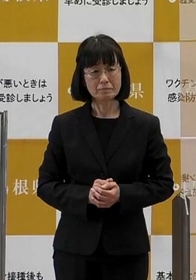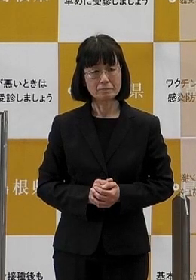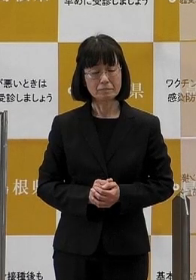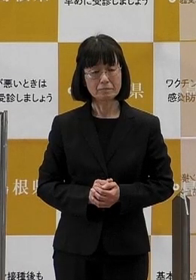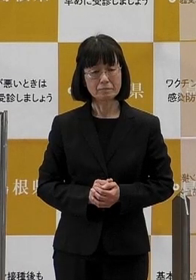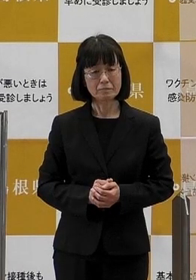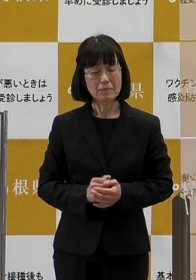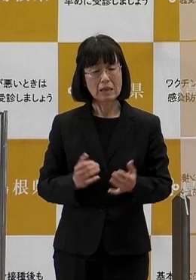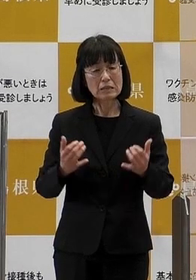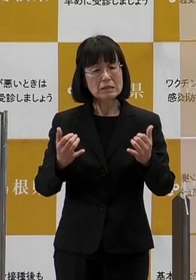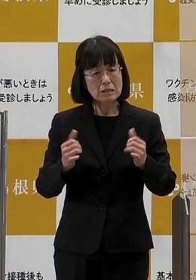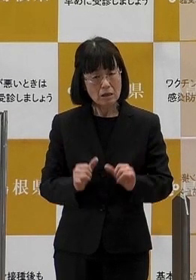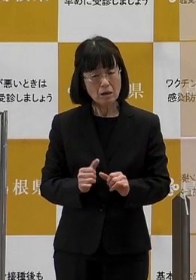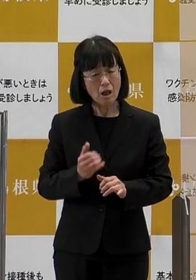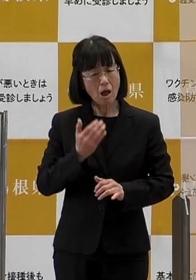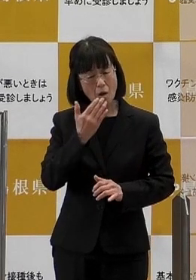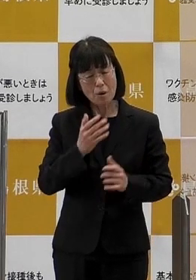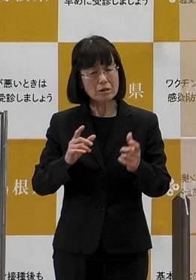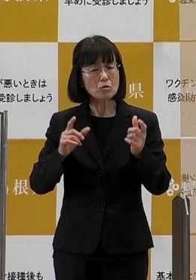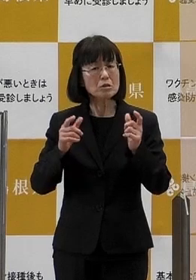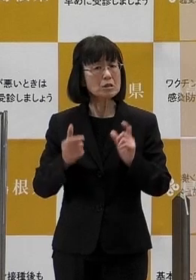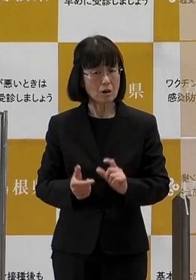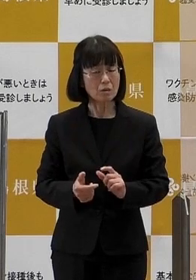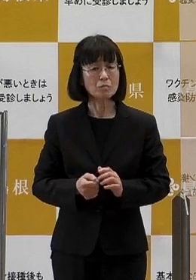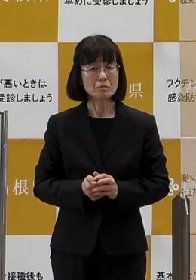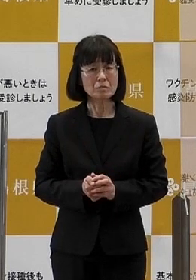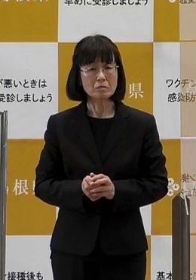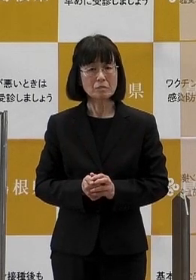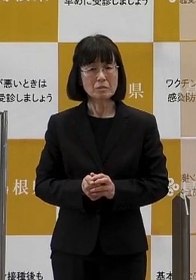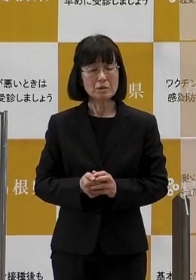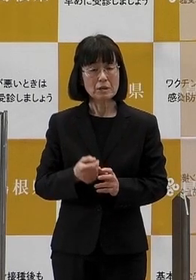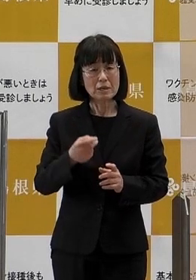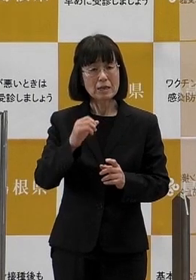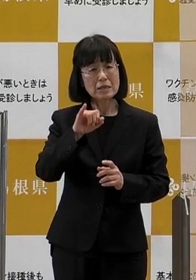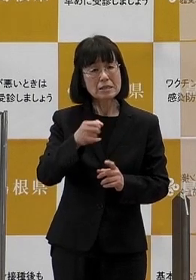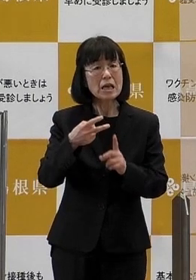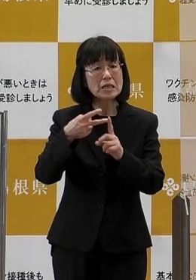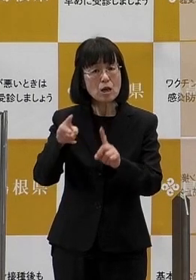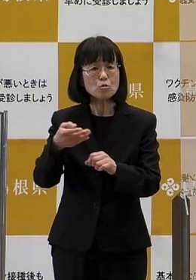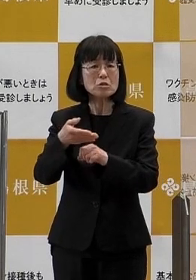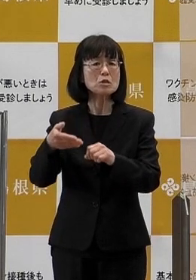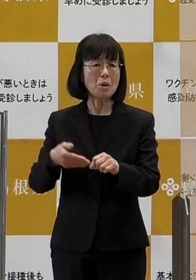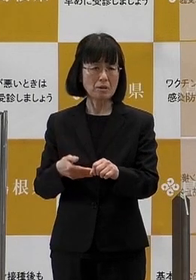ね、甘いもんじゃない。申し訳ないですけど、まあ、JF 島根と似てますね。